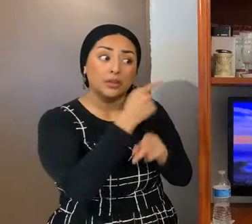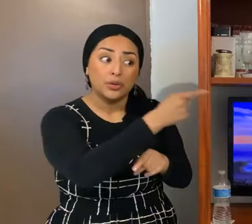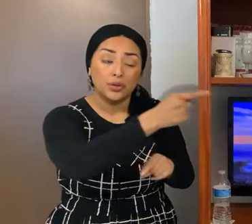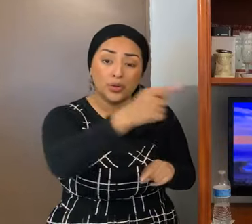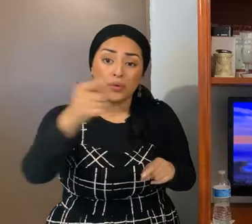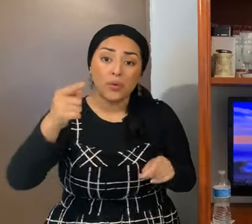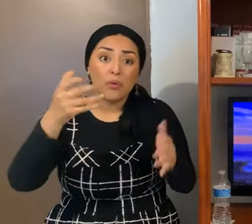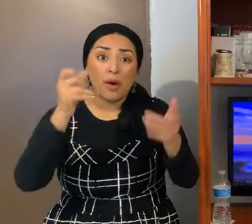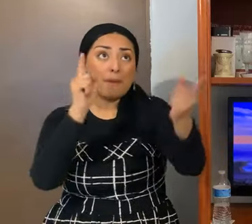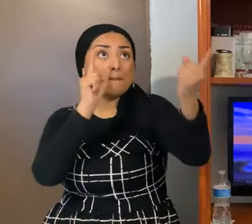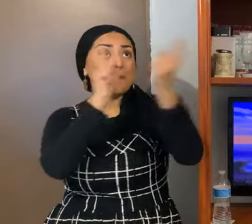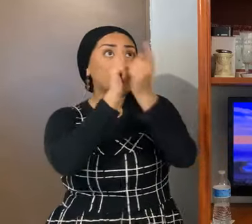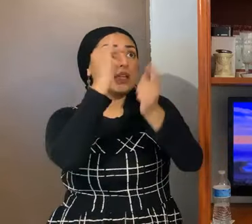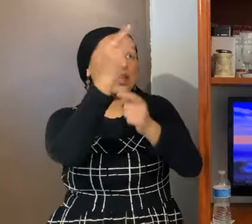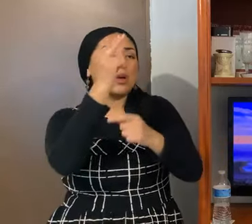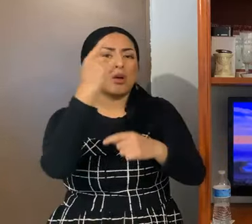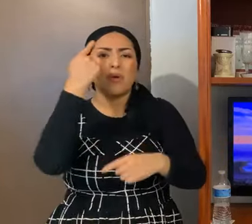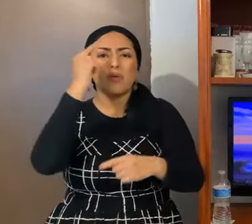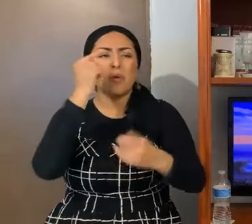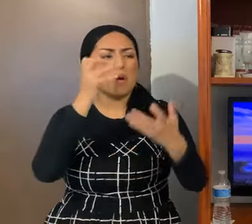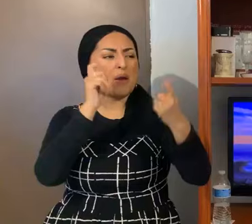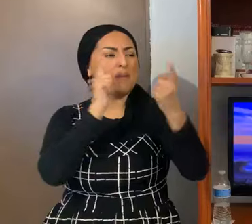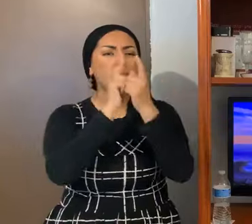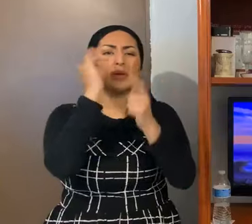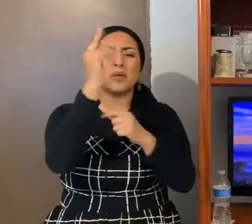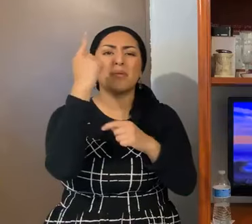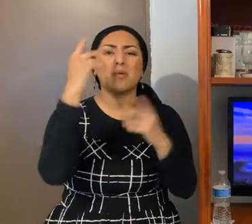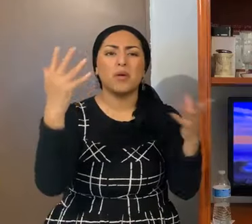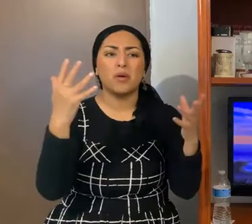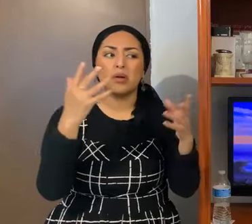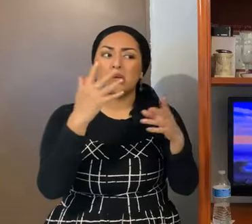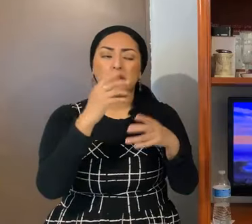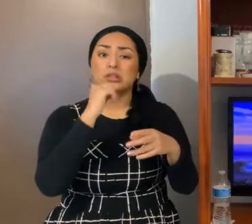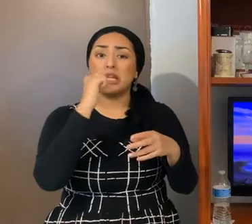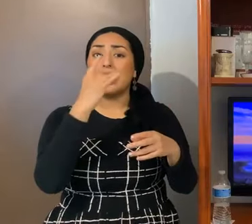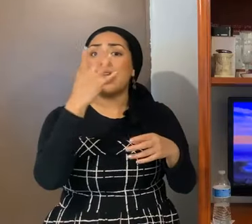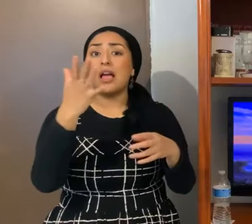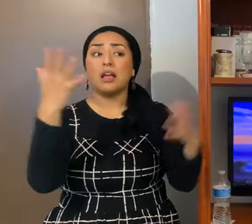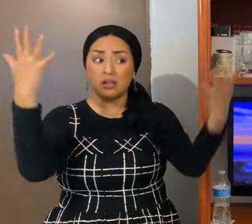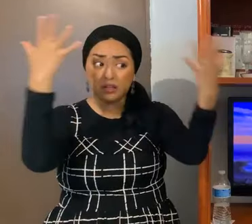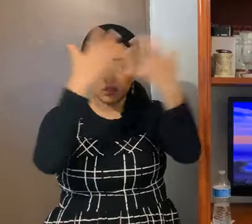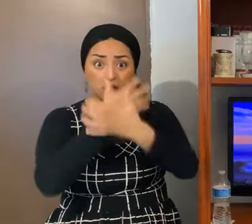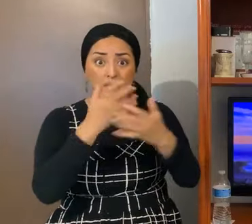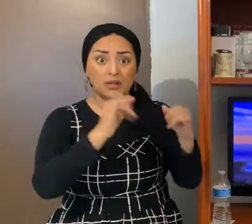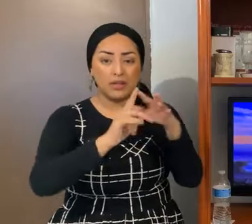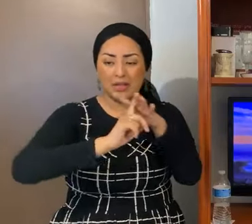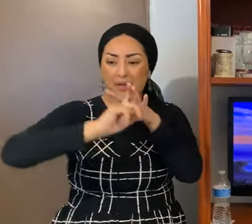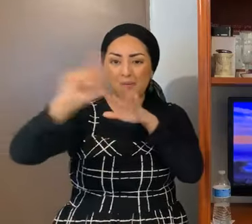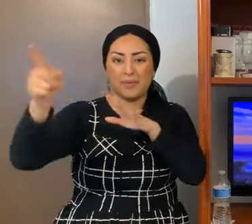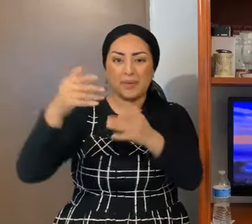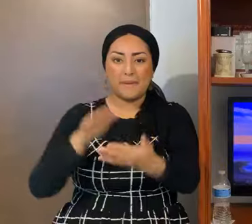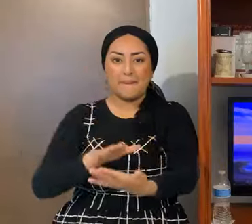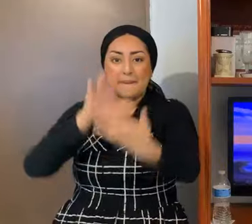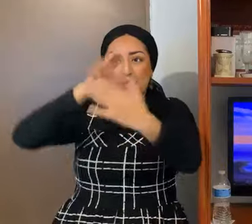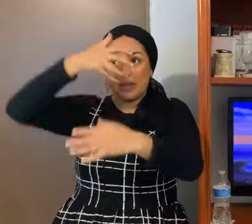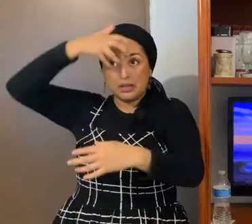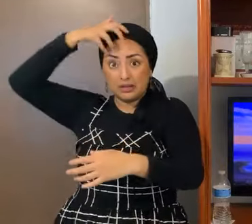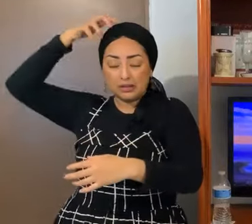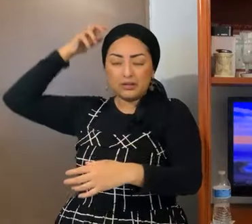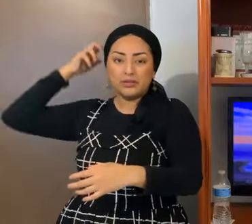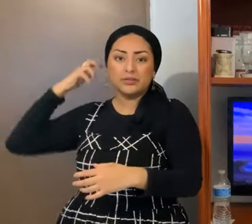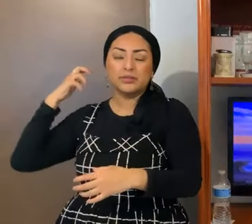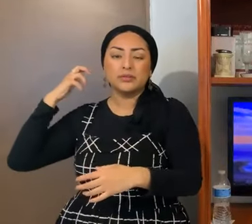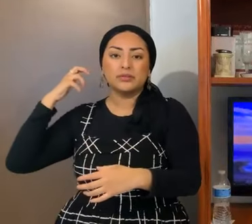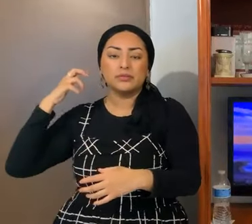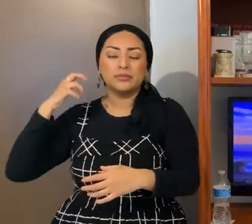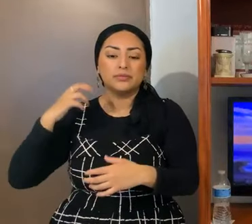el día de Yahweh. ¿Para qué queréis este día de Yahweh? Será de tinieblas y no de luz, como el que huye delante del león y se encuentra con el oso.